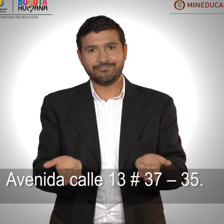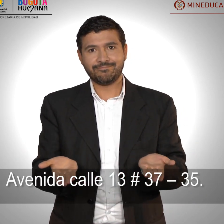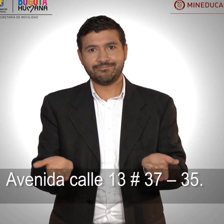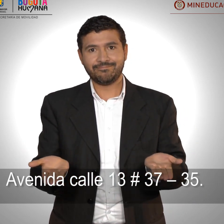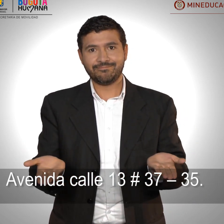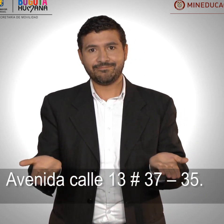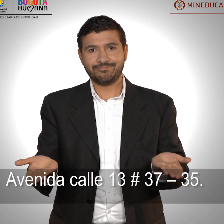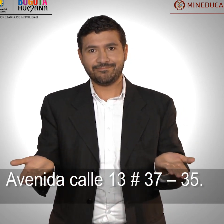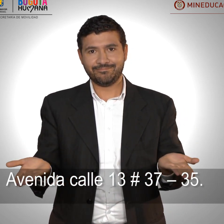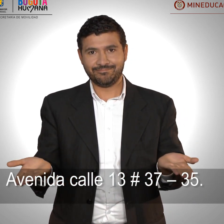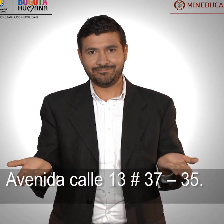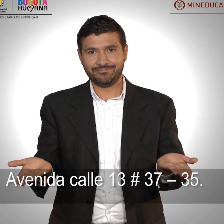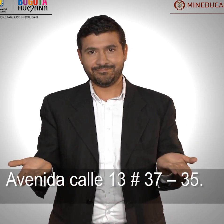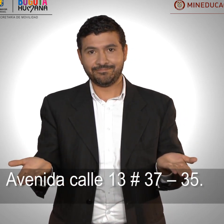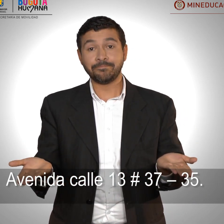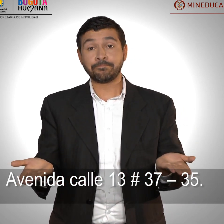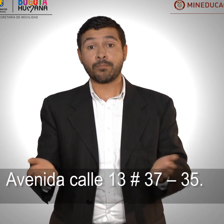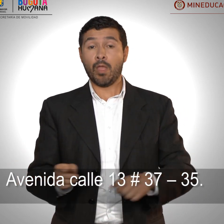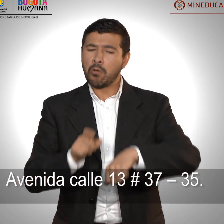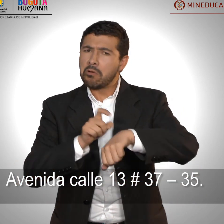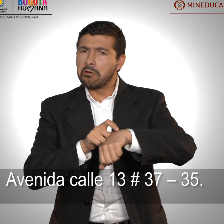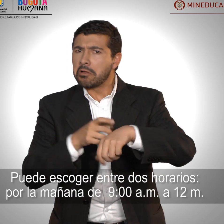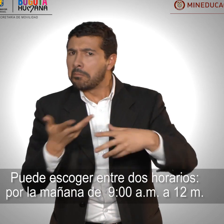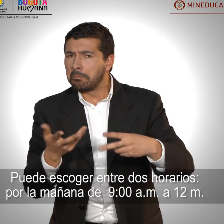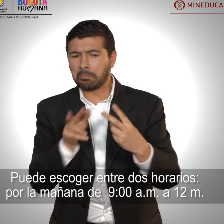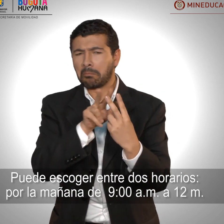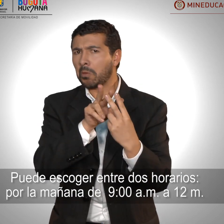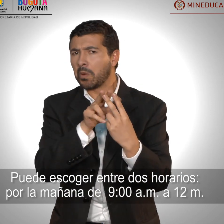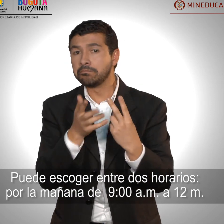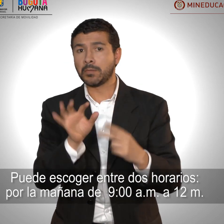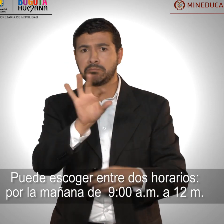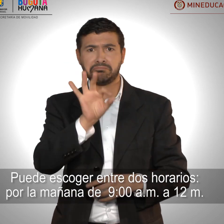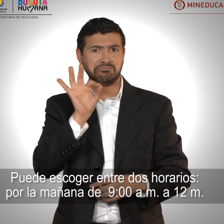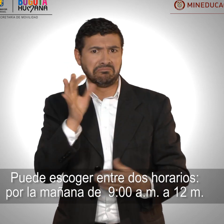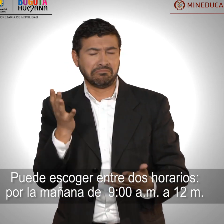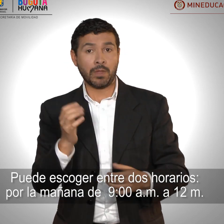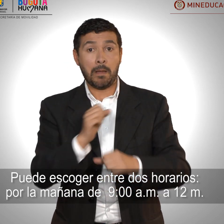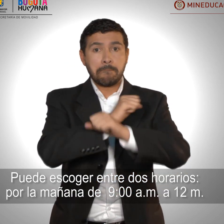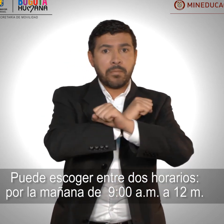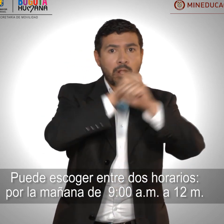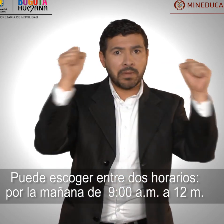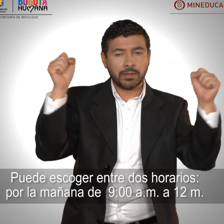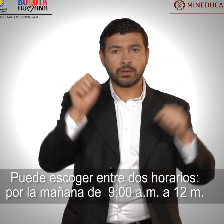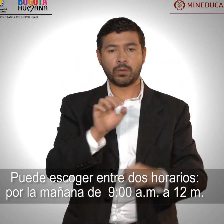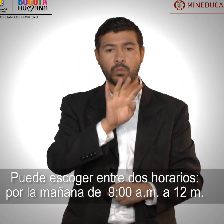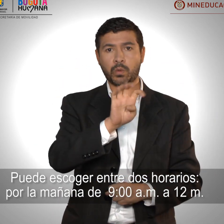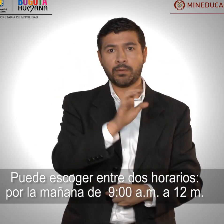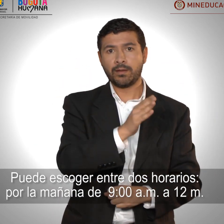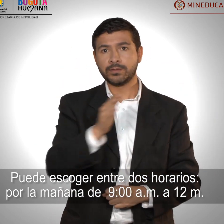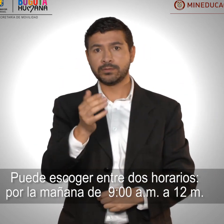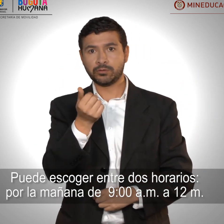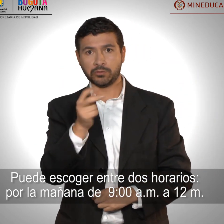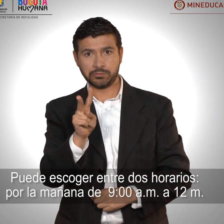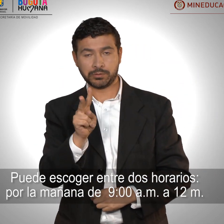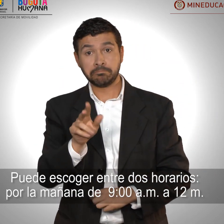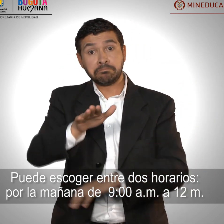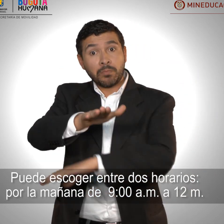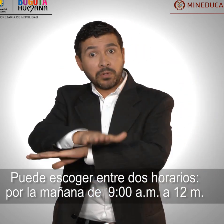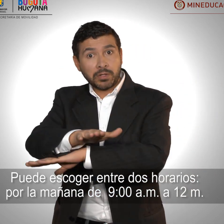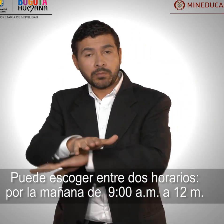número 3735. Puede escoger entre dos horarios por la mañana de 9 a 12 meridiano